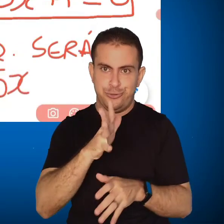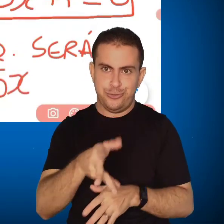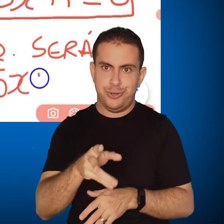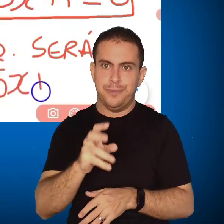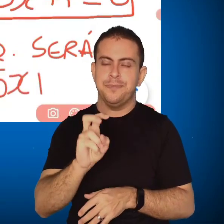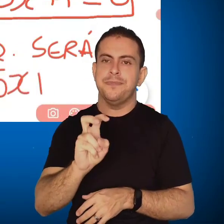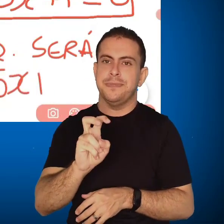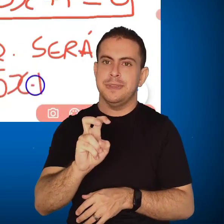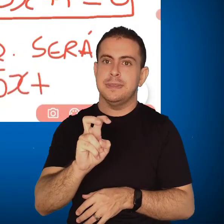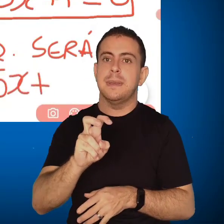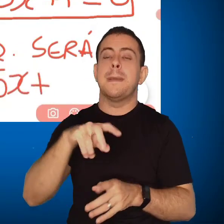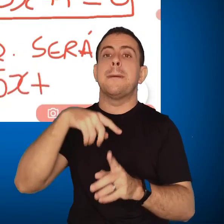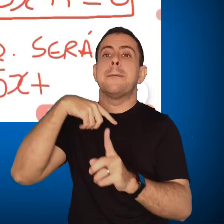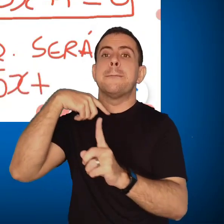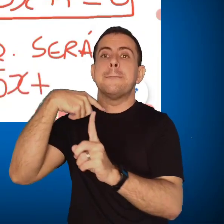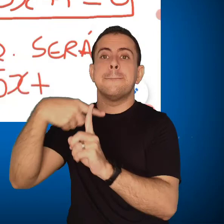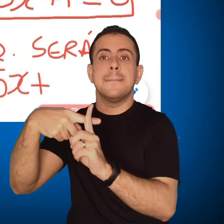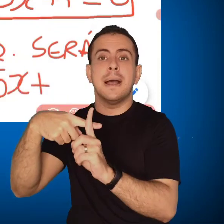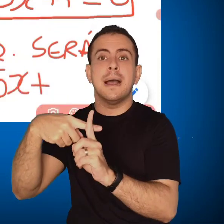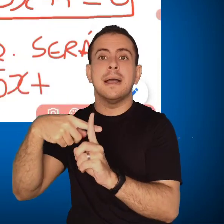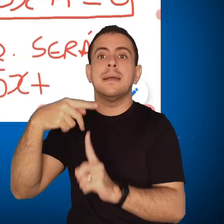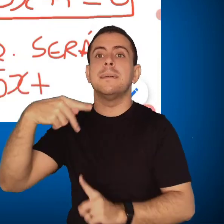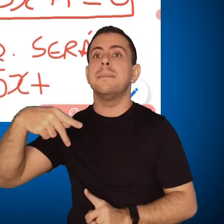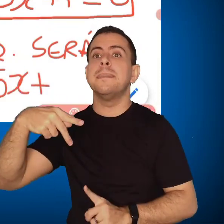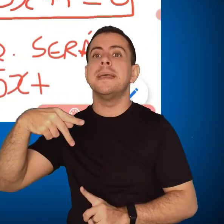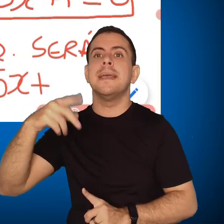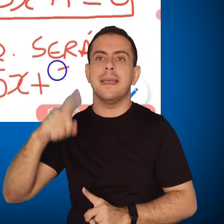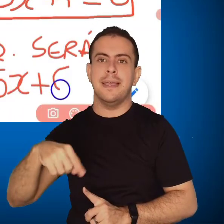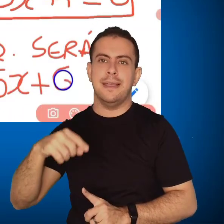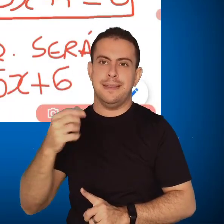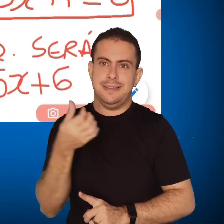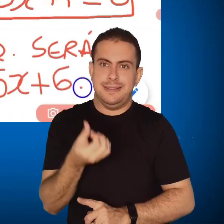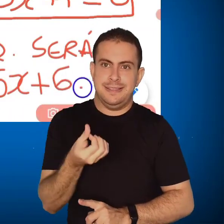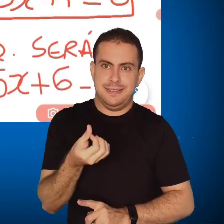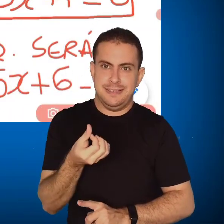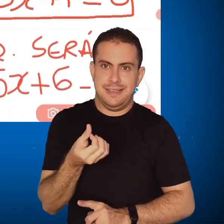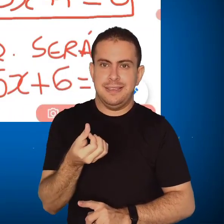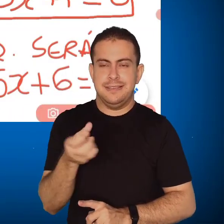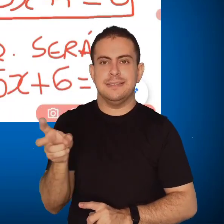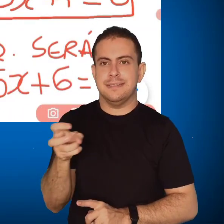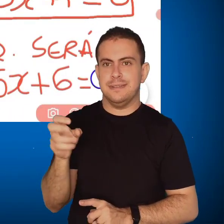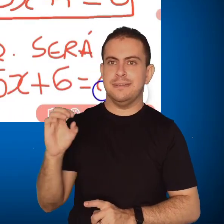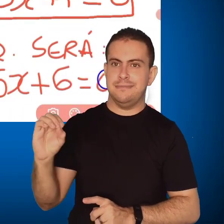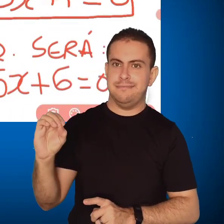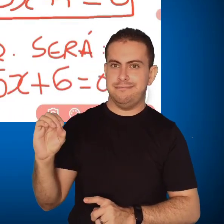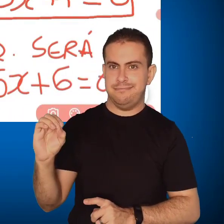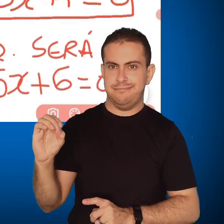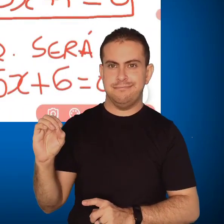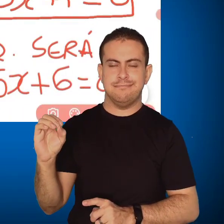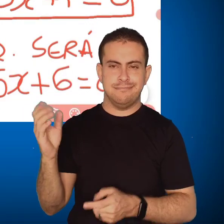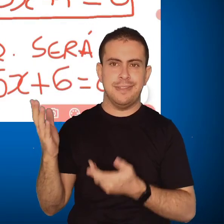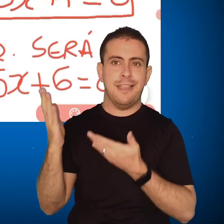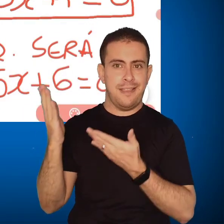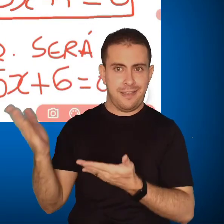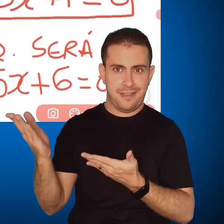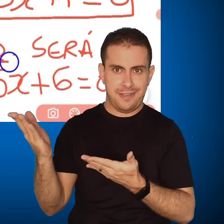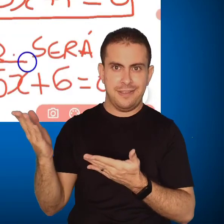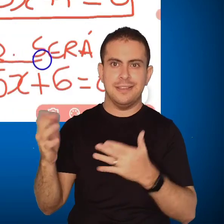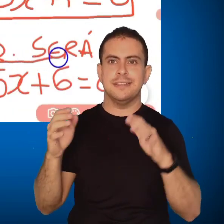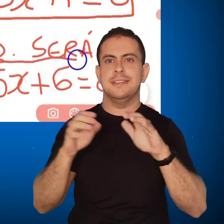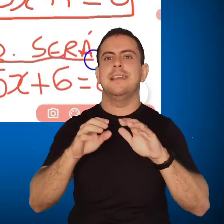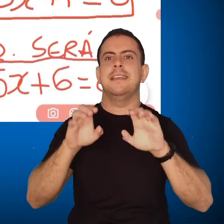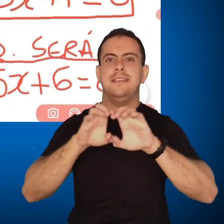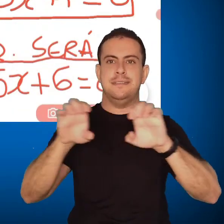5x mais o produto igual a zero. O produto você está vendo aí que deu 6, então mais 6 igual a zero. Essa é a equação de segundo grau,